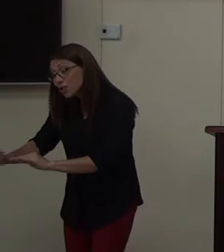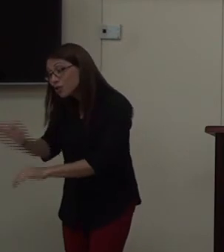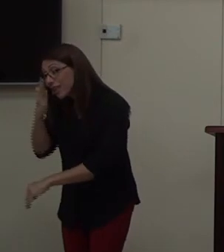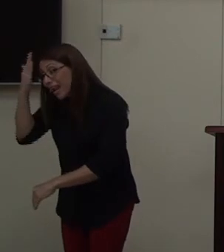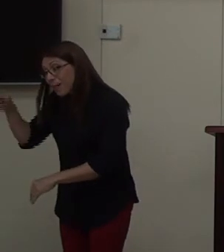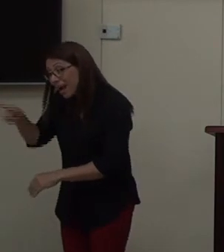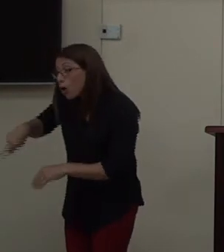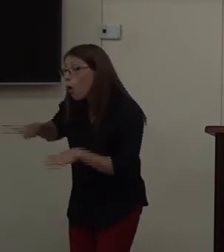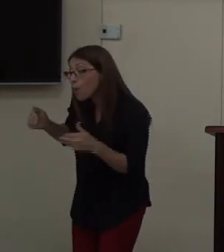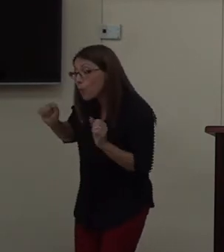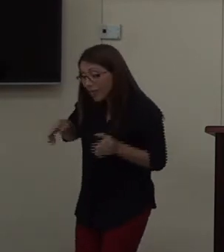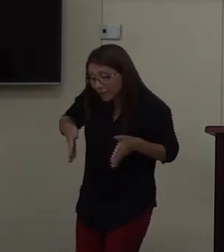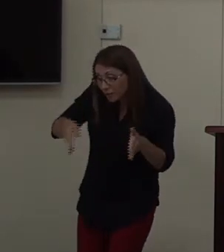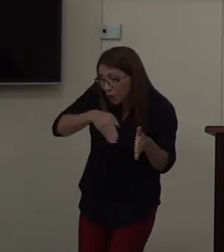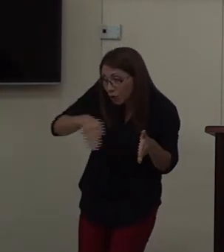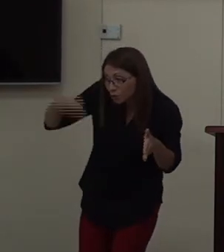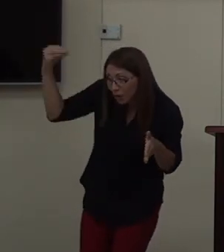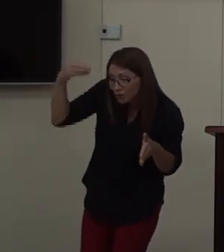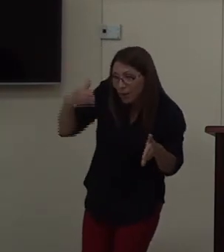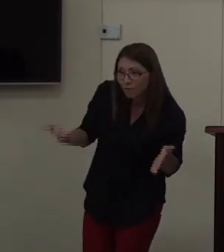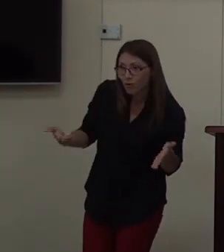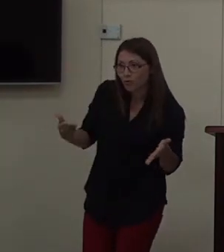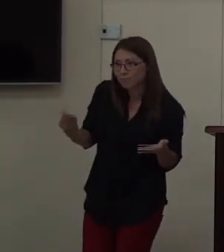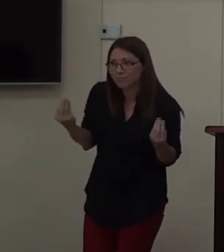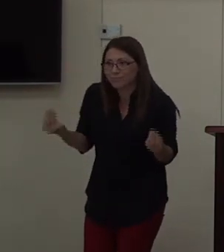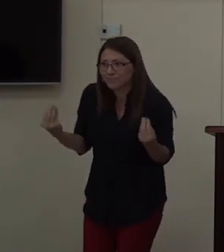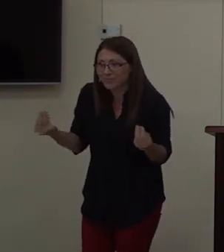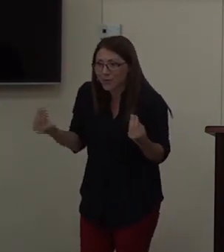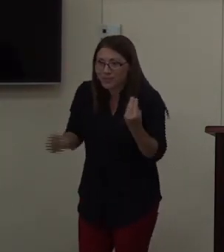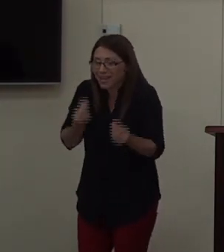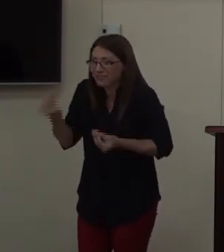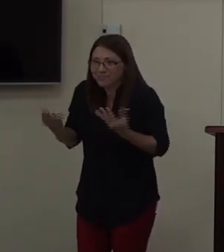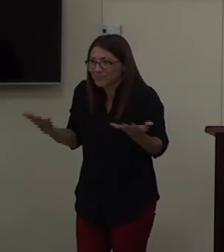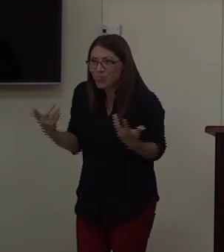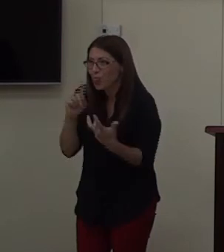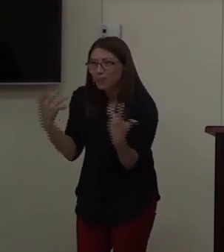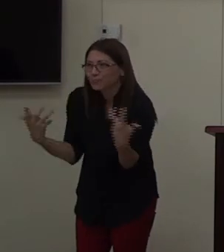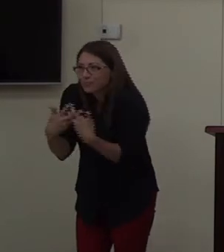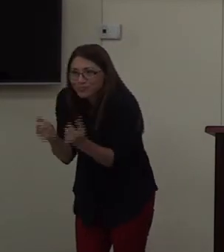Una cosa completamente incomprensible, ¿verdad? Incomprensible.